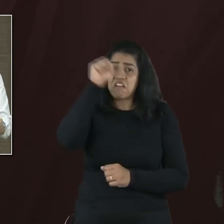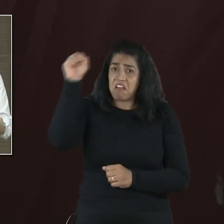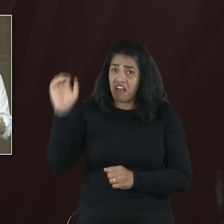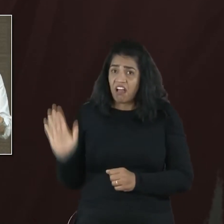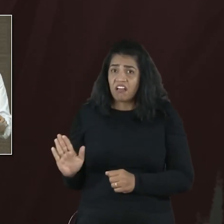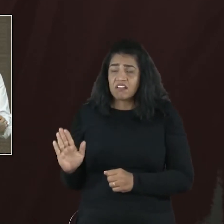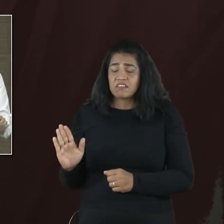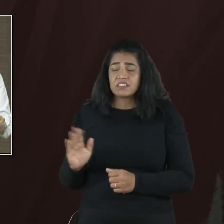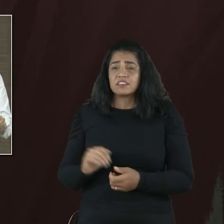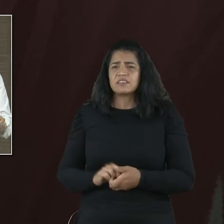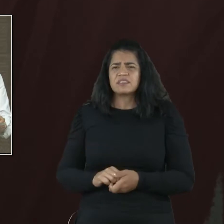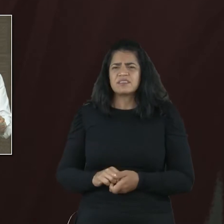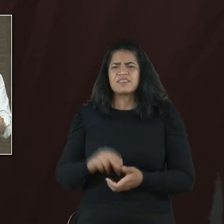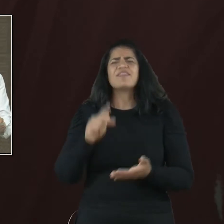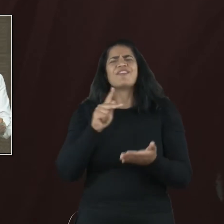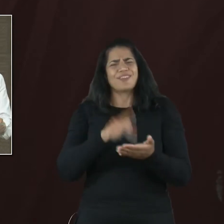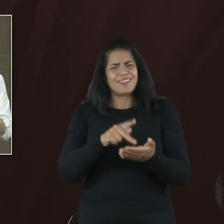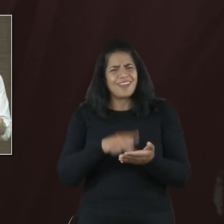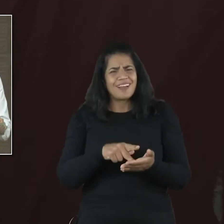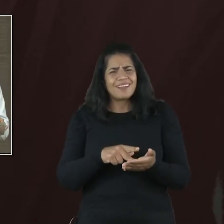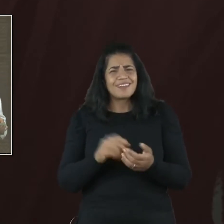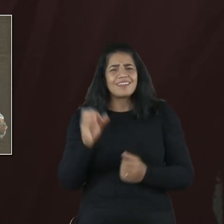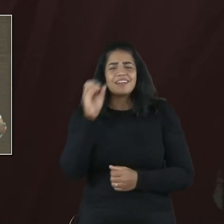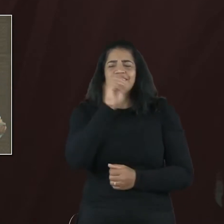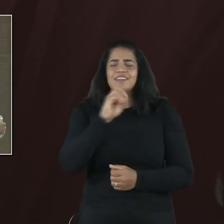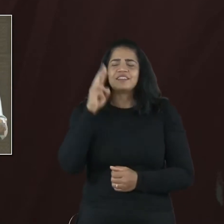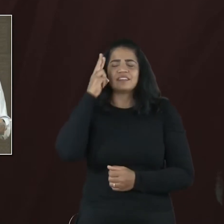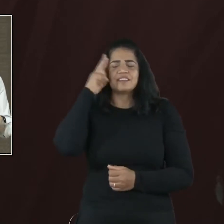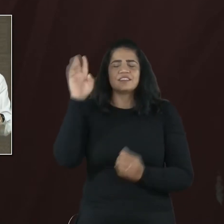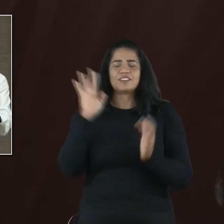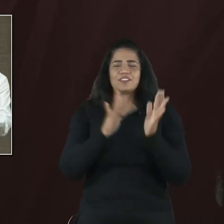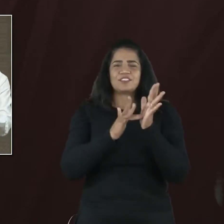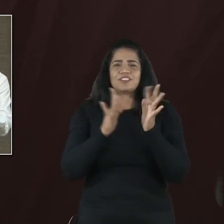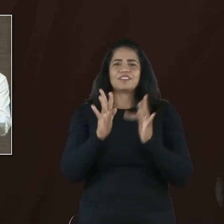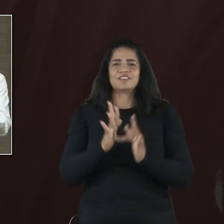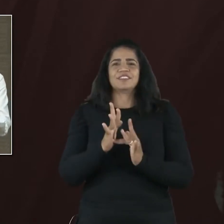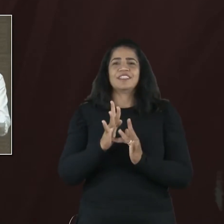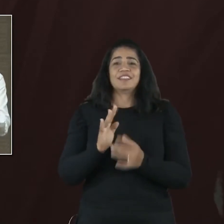É ou não é? Ó Senhor Jesus.